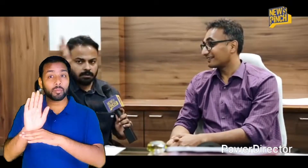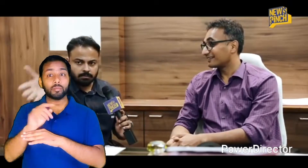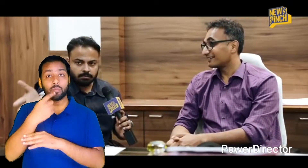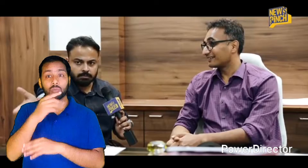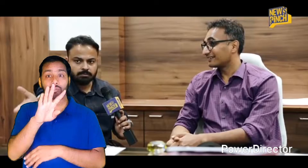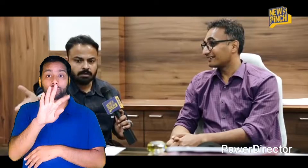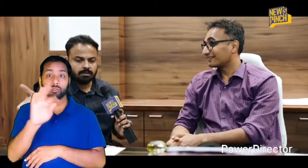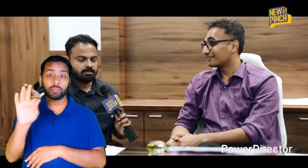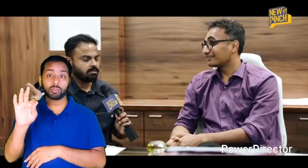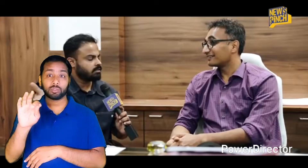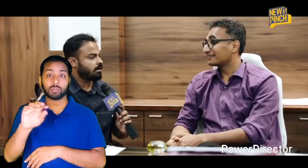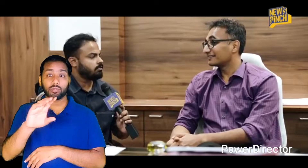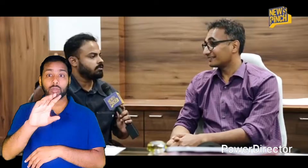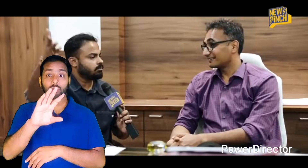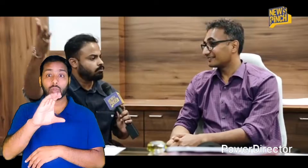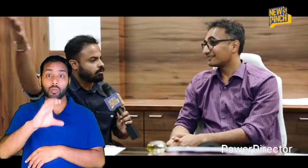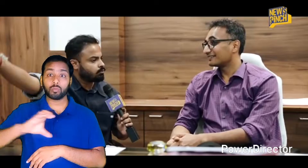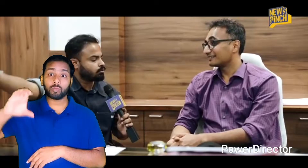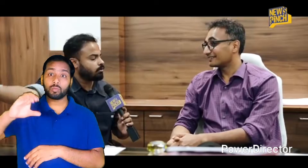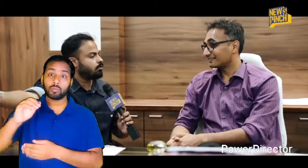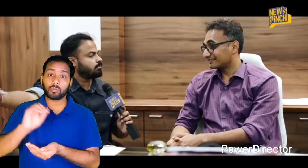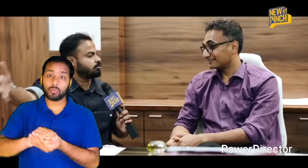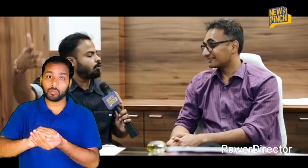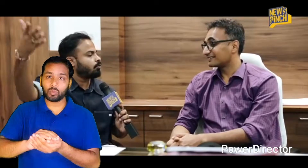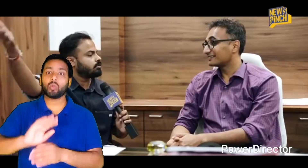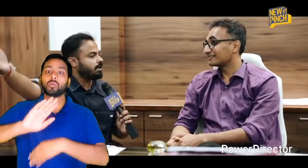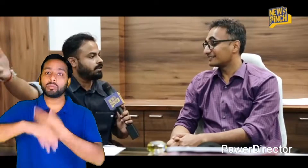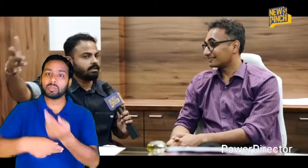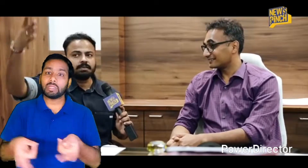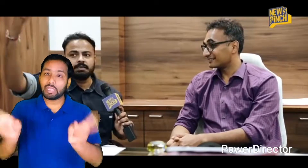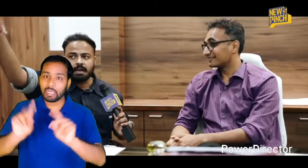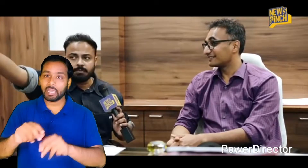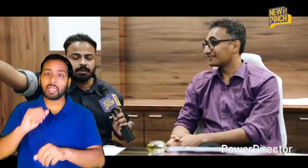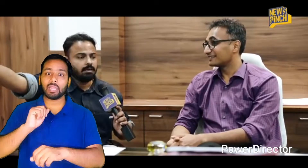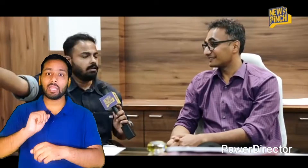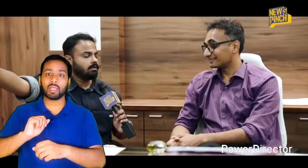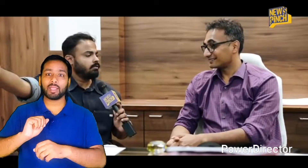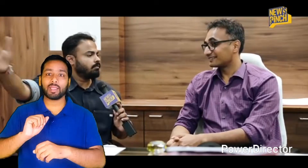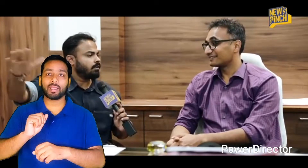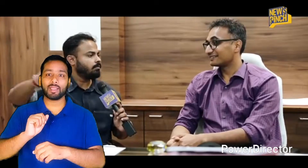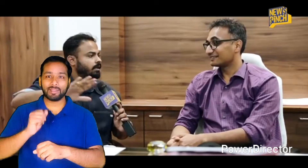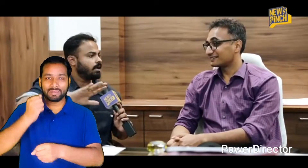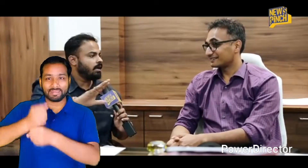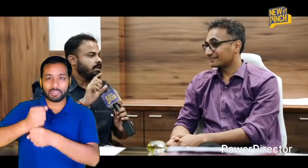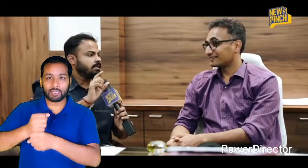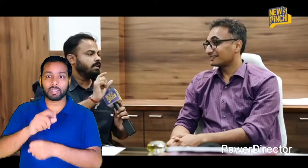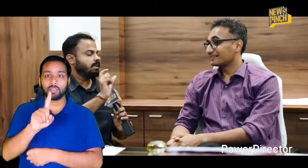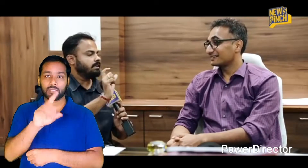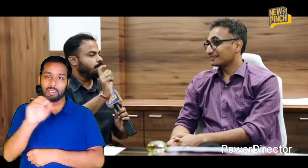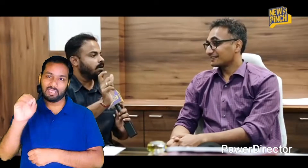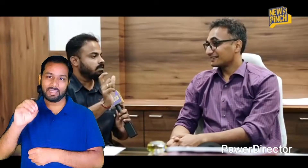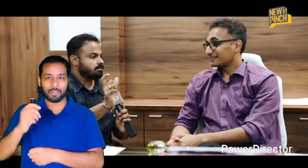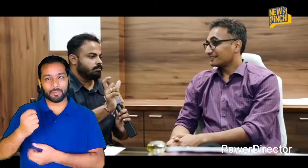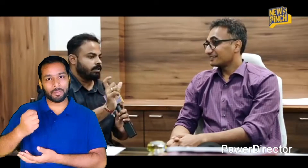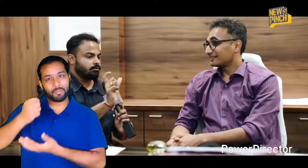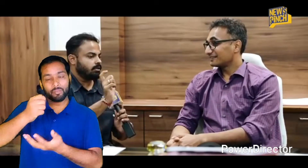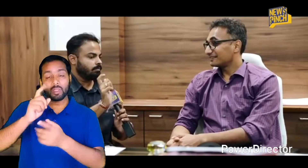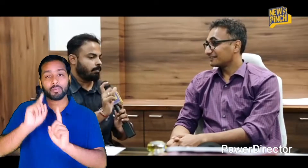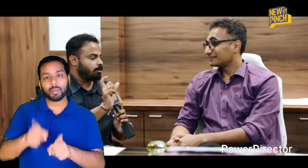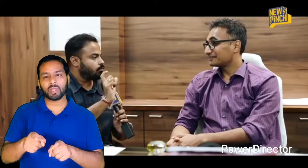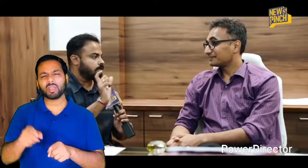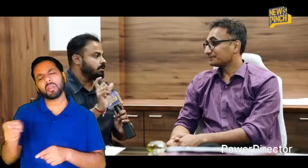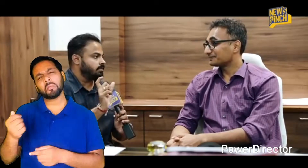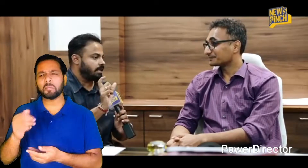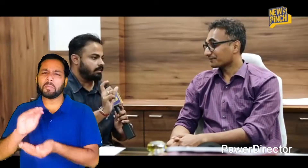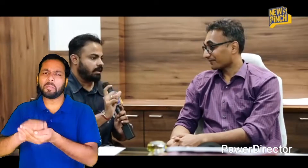फिर गजेंद्र सिंह शेखावत जी थे, उन्होंने कुछ करोड़ 100 करोड़ जारी किए कि यहाँ पे रिवर फ्रंट बनेगा। ये नंबर्स में जो है